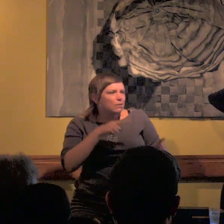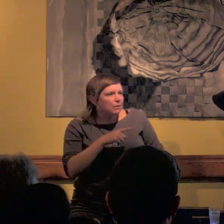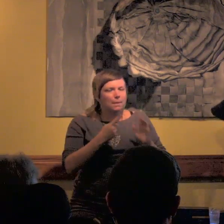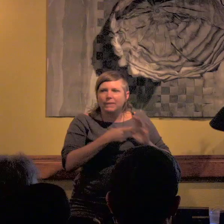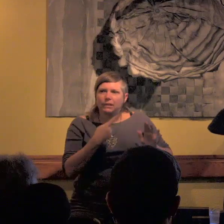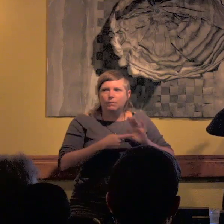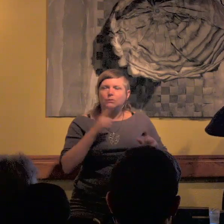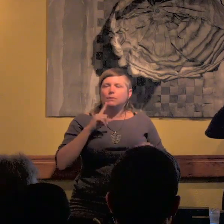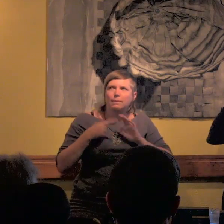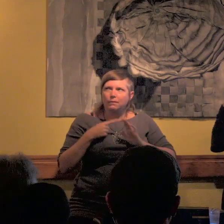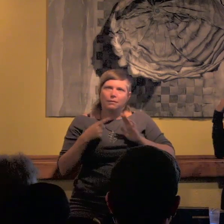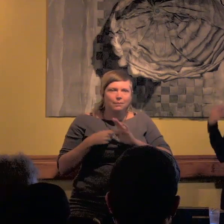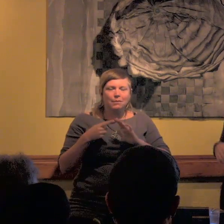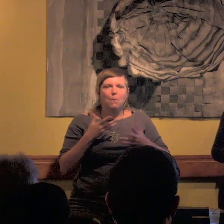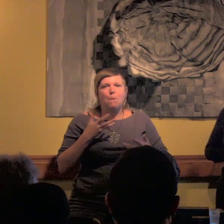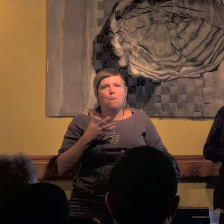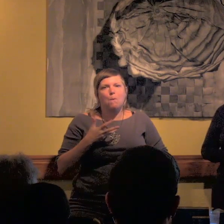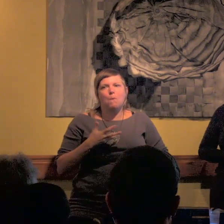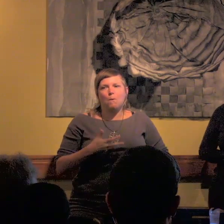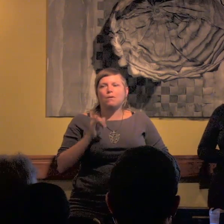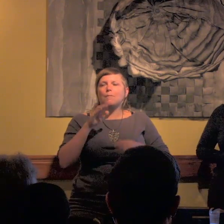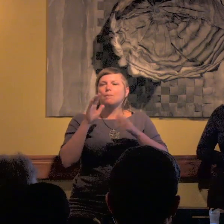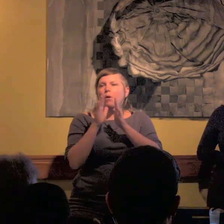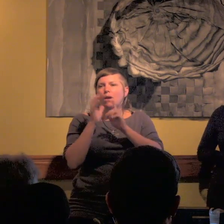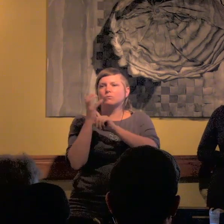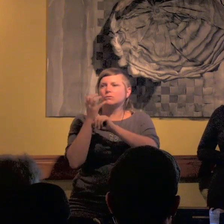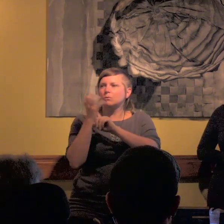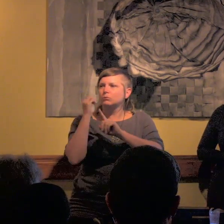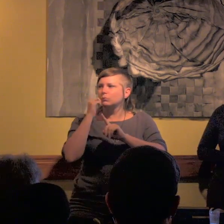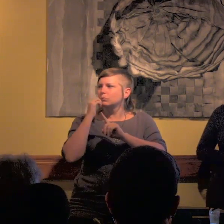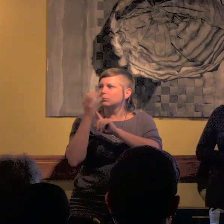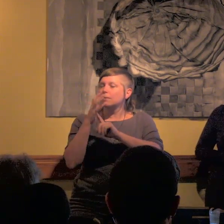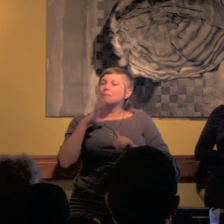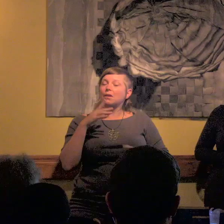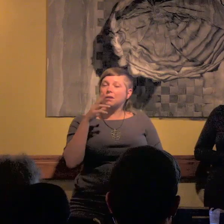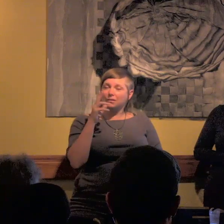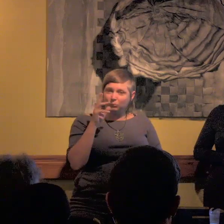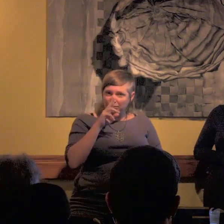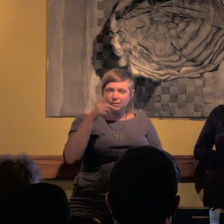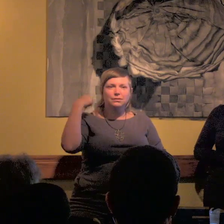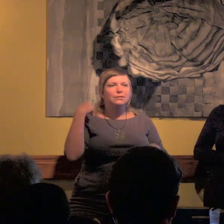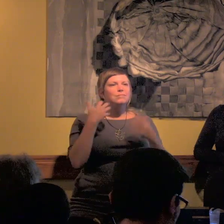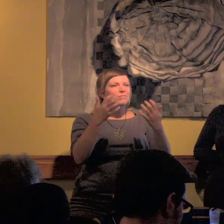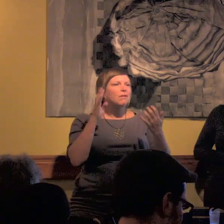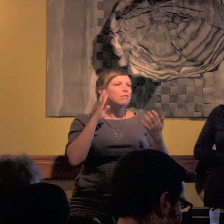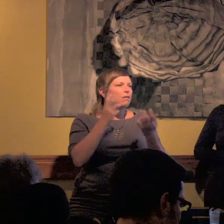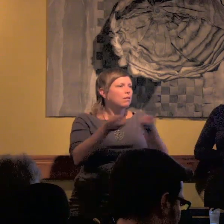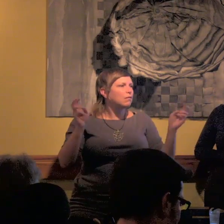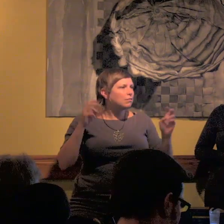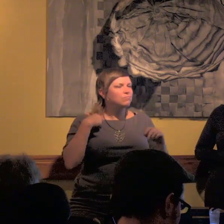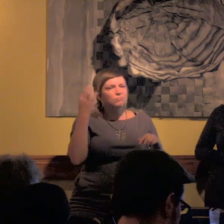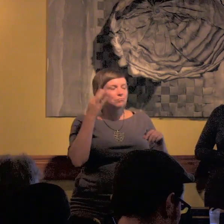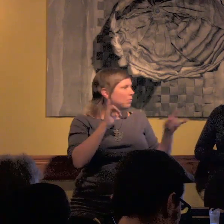qui ça s'accumule. Et la personne qui doit revivre cette situation-là de façon continuelle, bien, ces micro-agressions-là